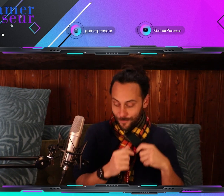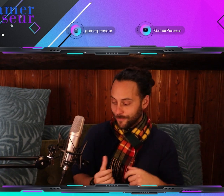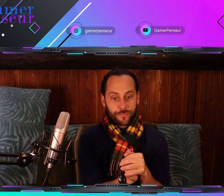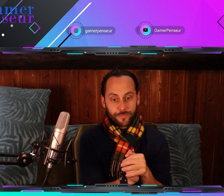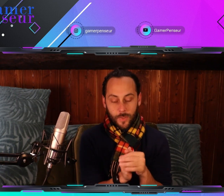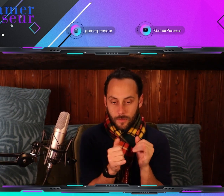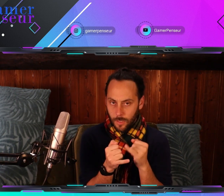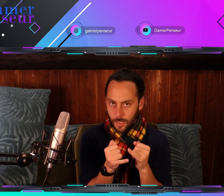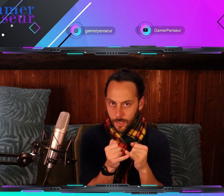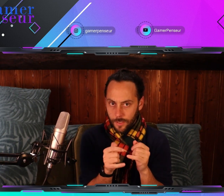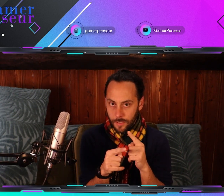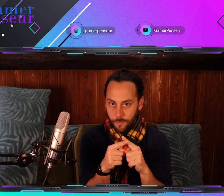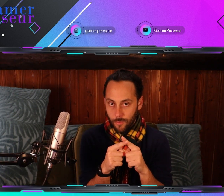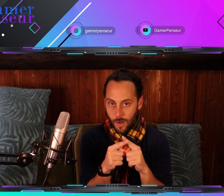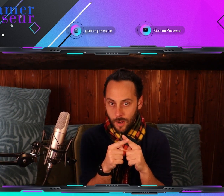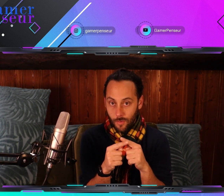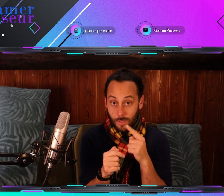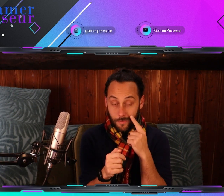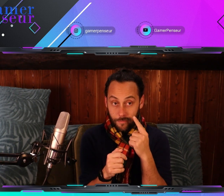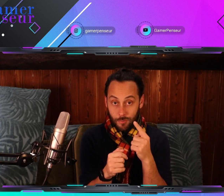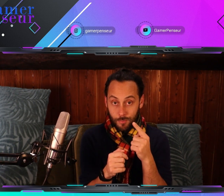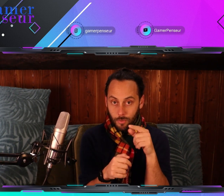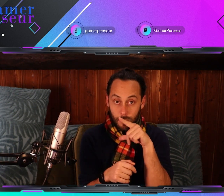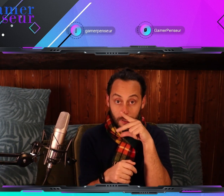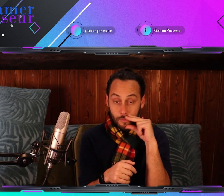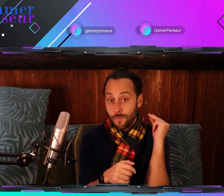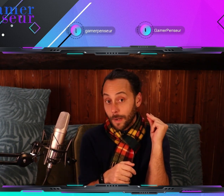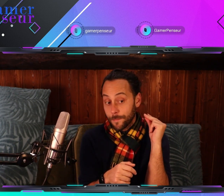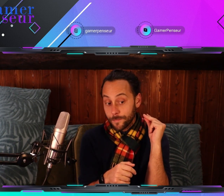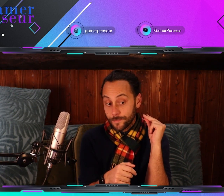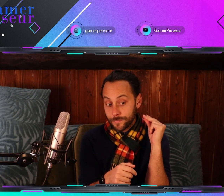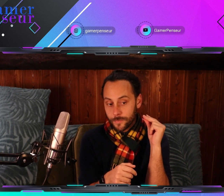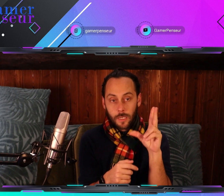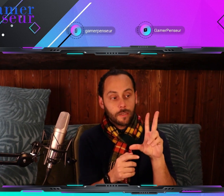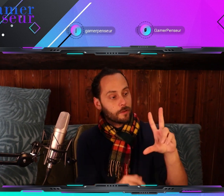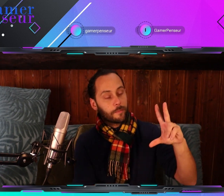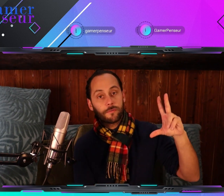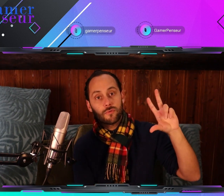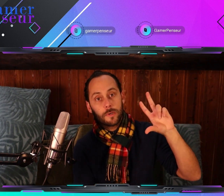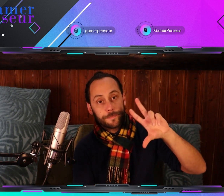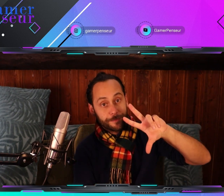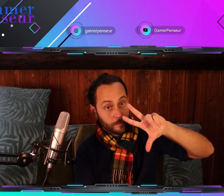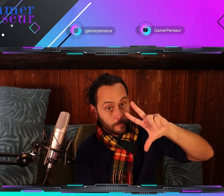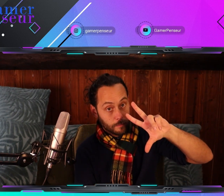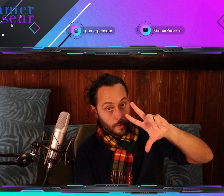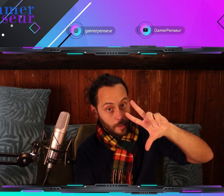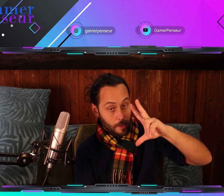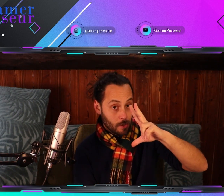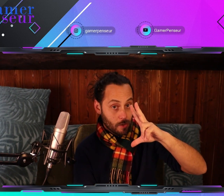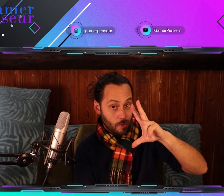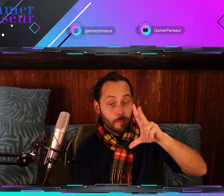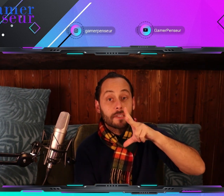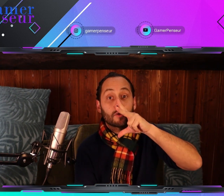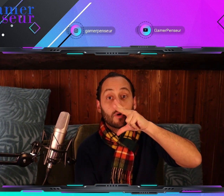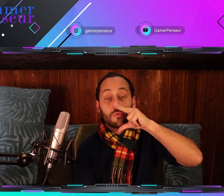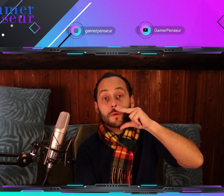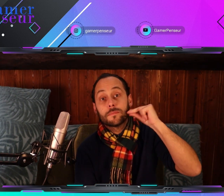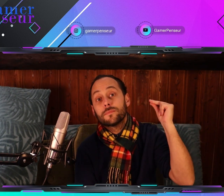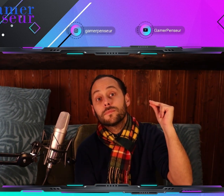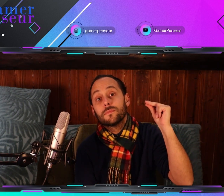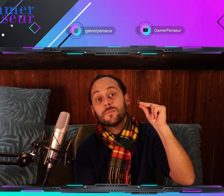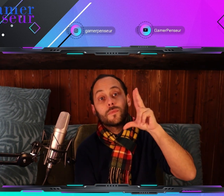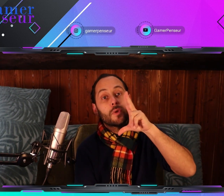Twitch. Donc la dernière fois, on avait vu pour les humains. Ah tiens, on n'avait pas vu humain. Humain, c'est trois